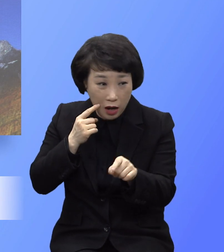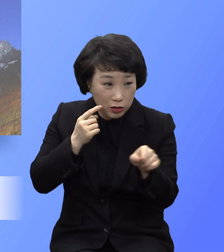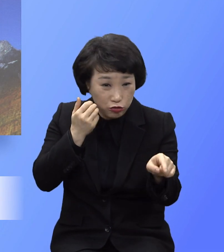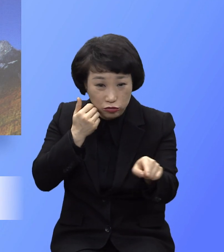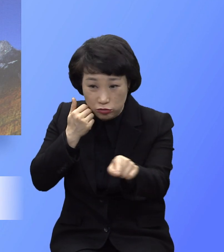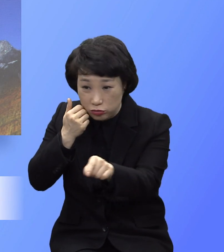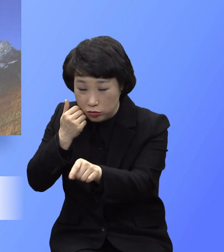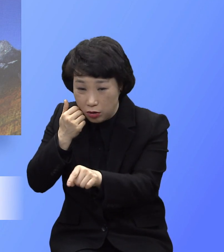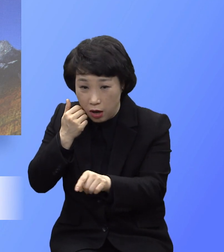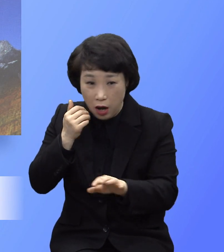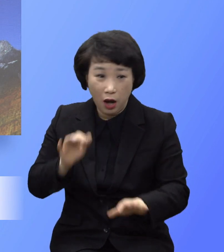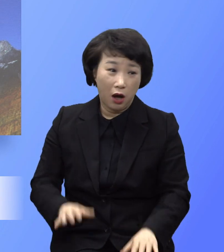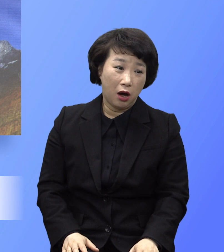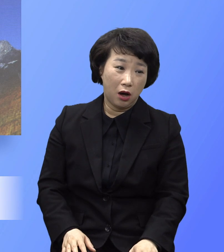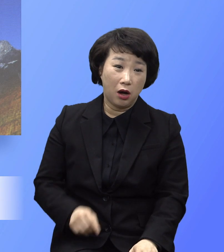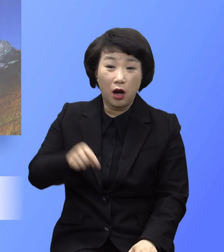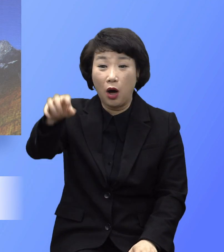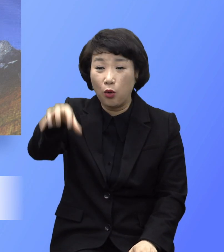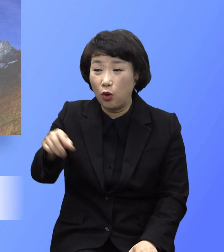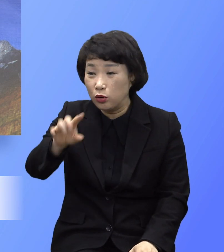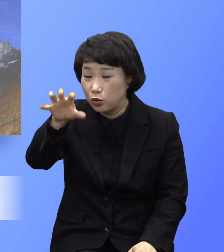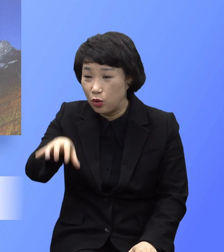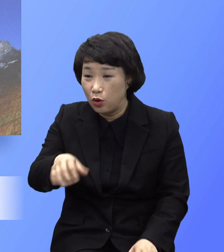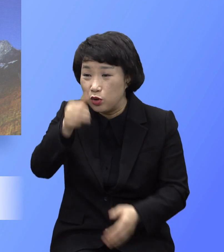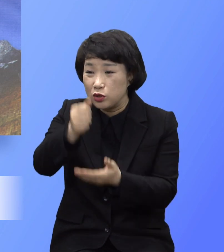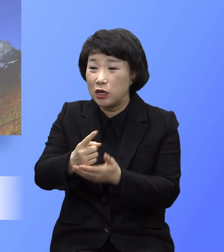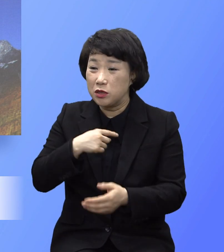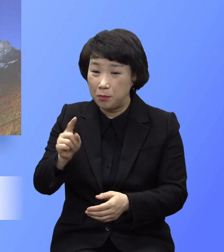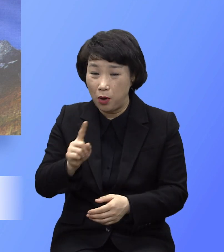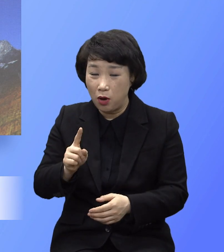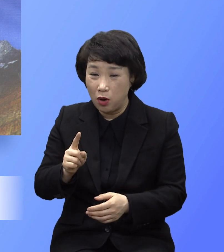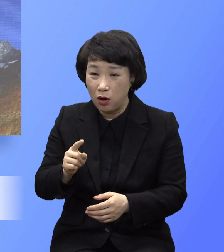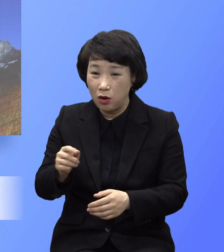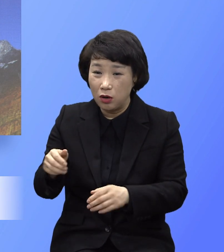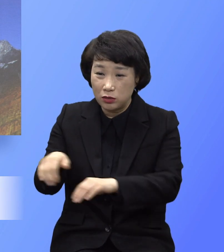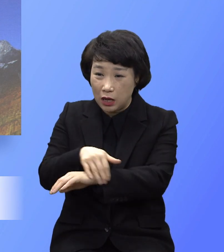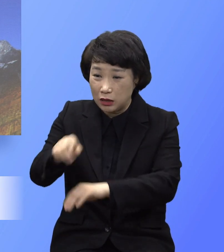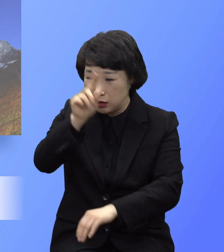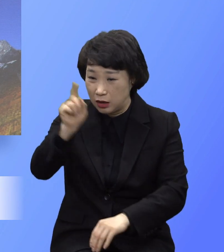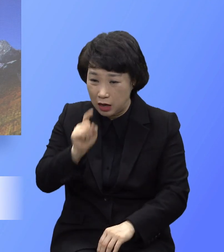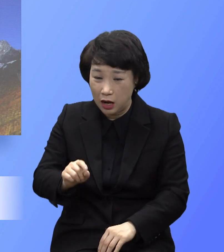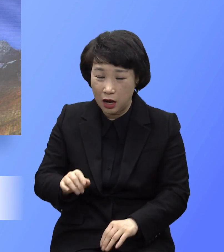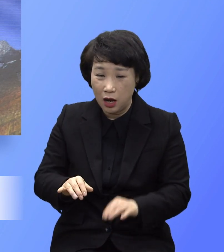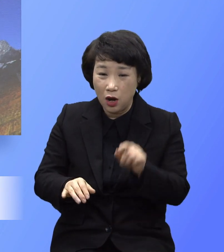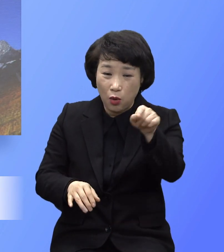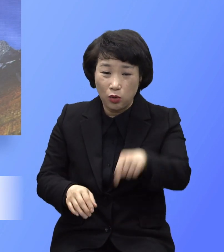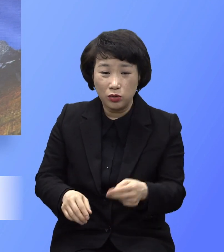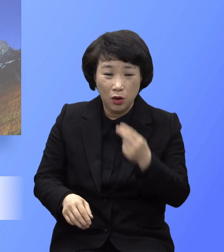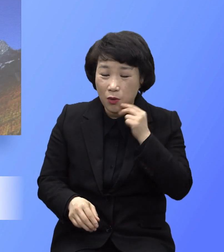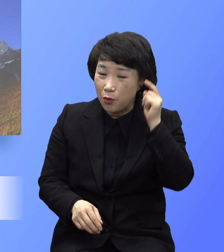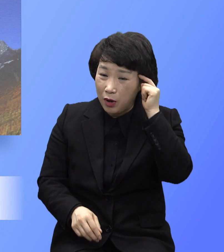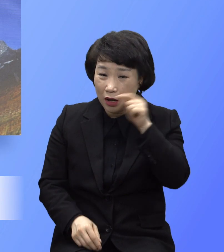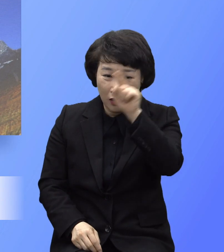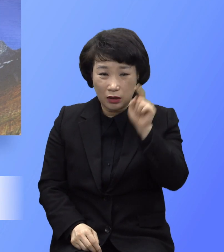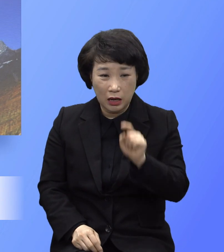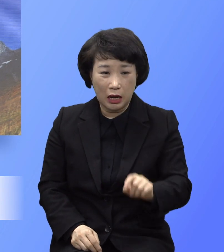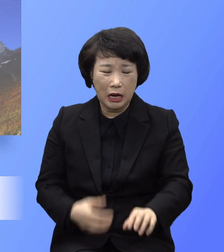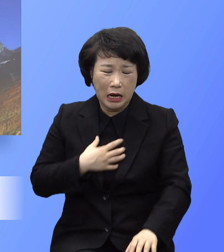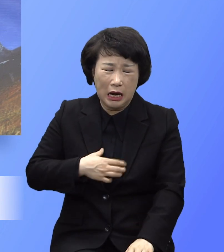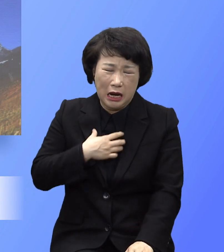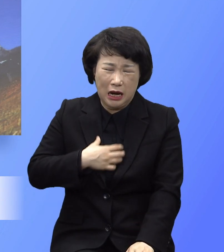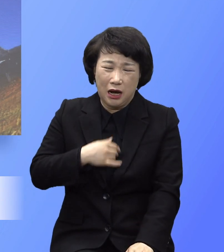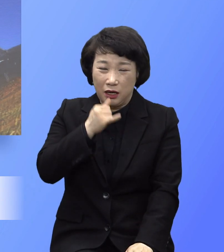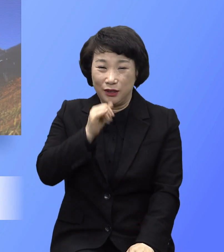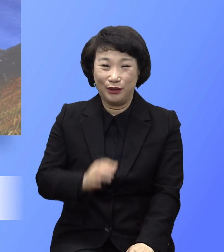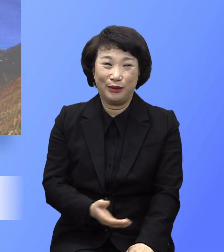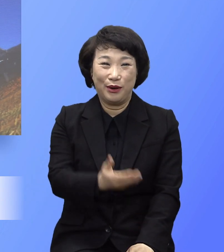그들이 어디 갔을까? 무슨 죄를 범하고 돌아다니냐? 뭐 때문에 저러고 있냐? 우리 잘